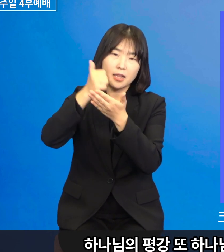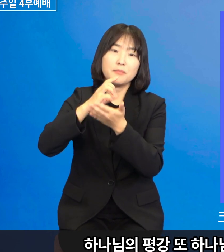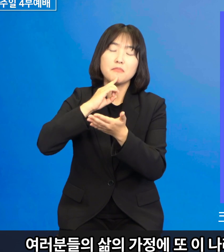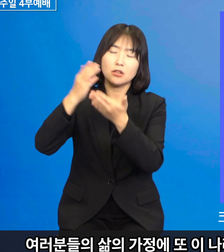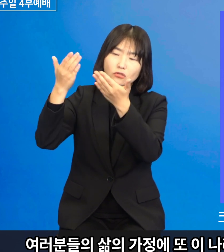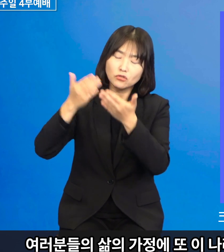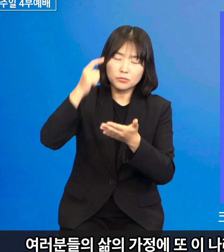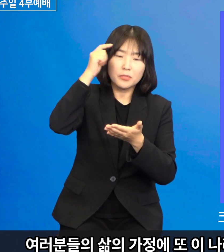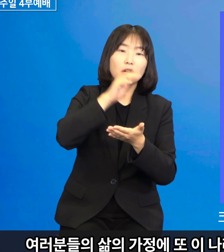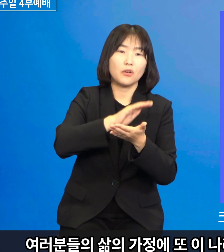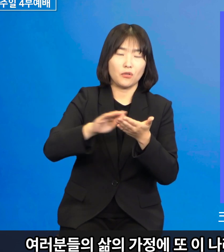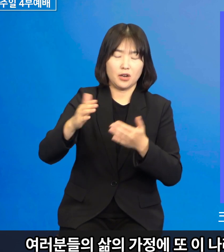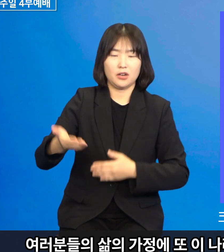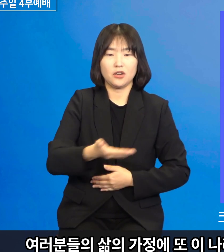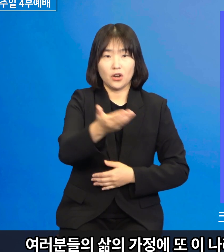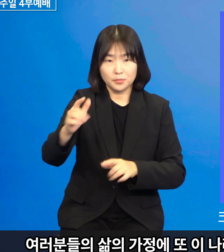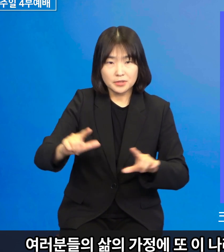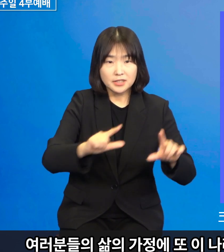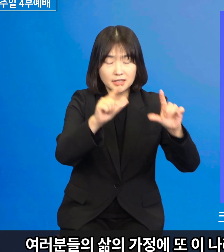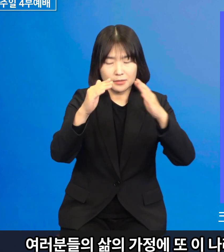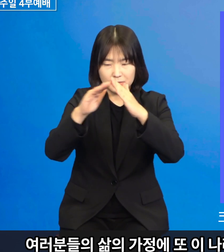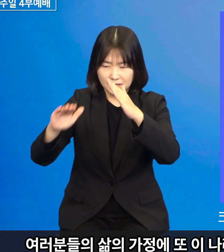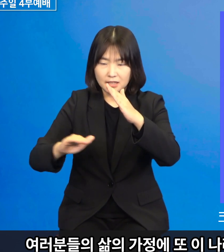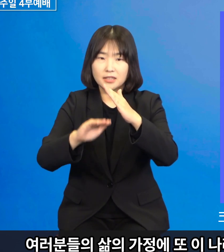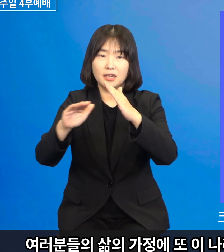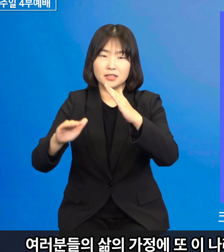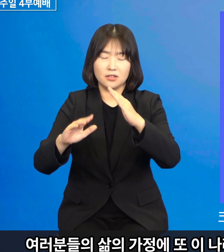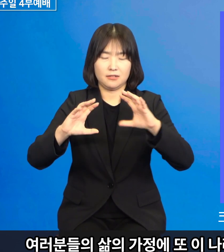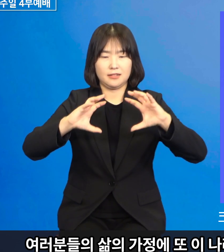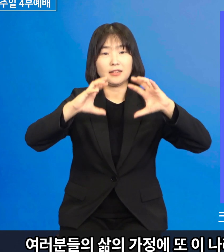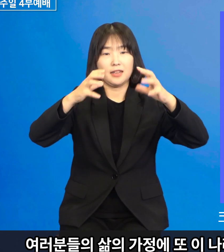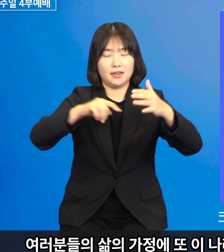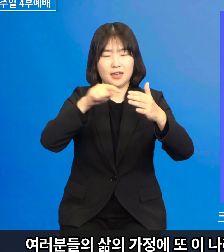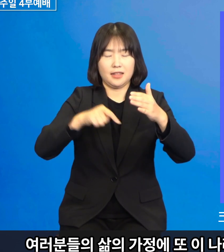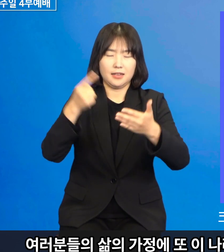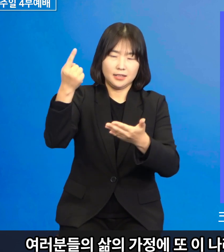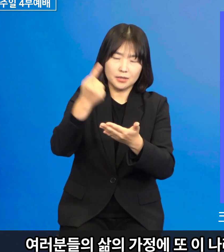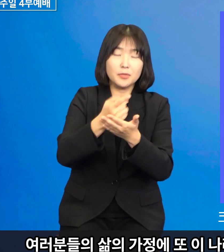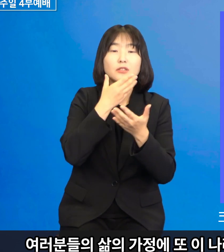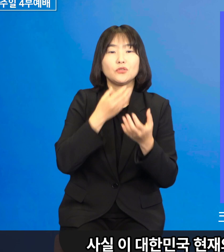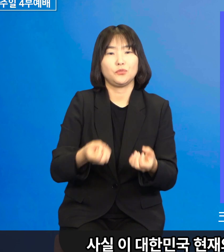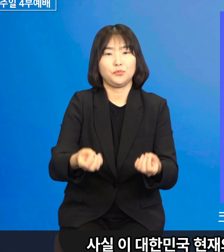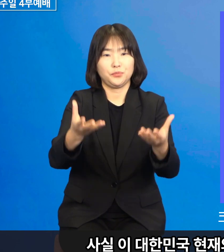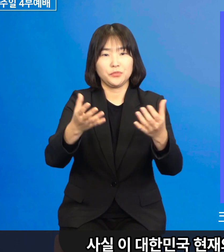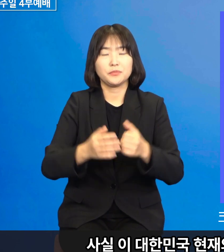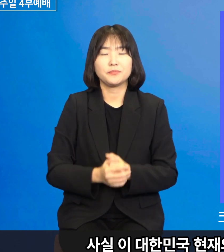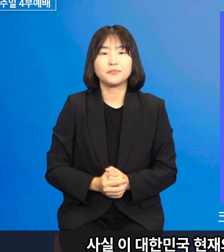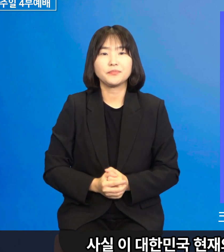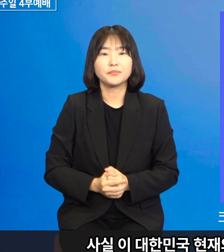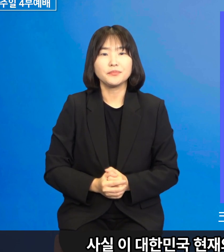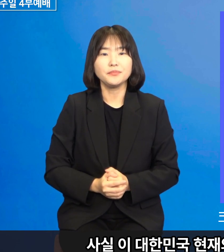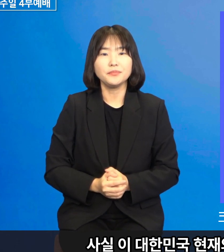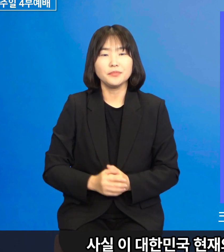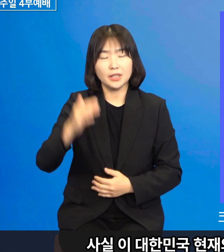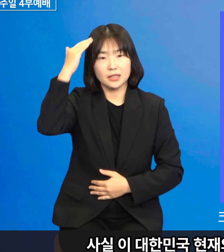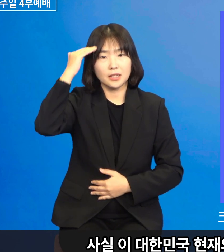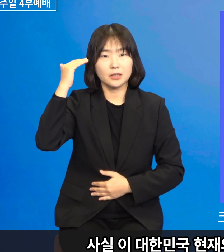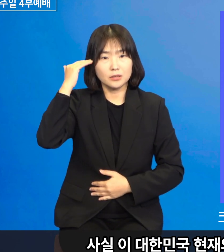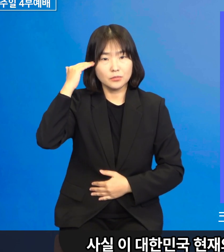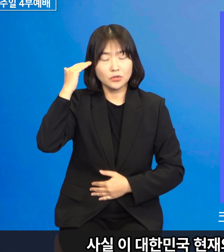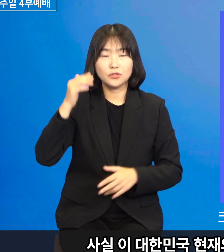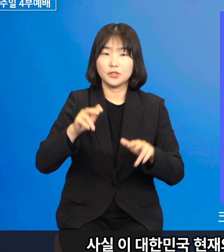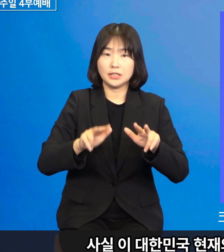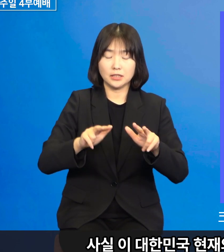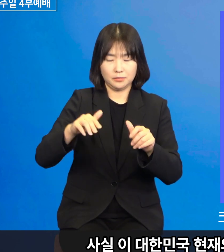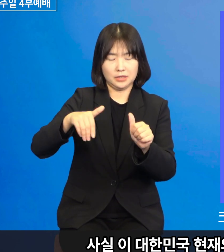평화가 여러분들의 삶의 가정에 또 이 나라 가운데 임하게 되기를 축복합니다. 사실 이 대한민국